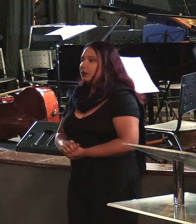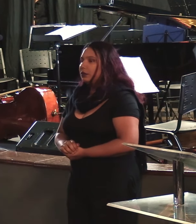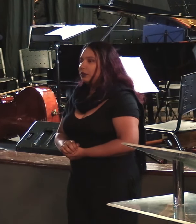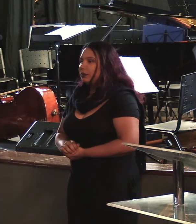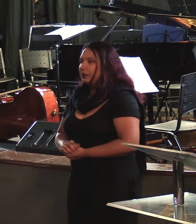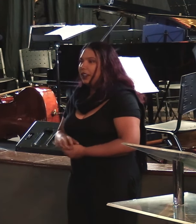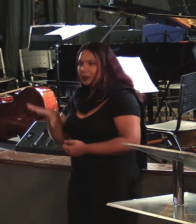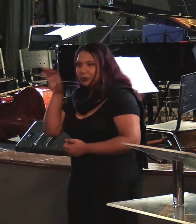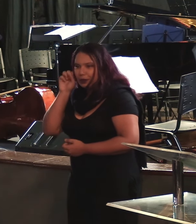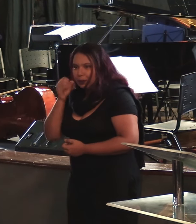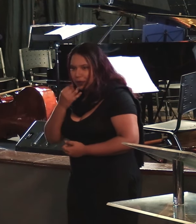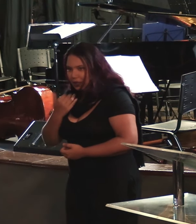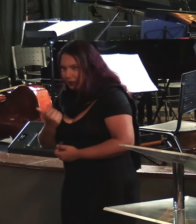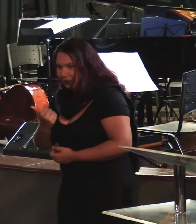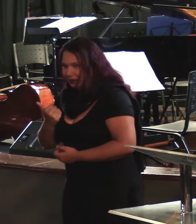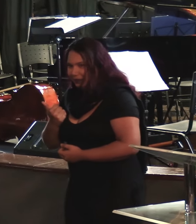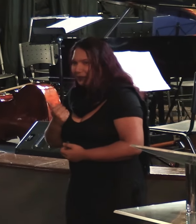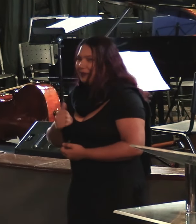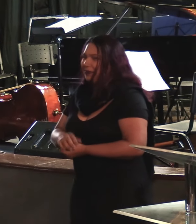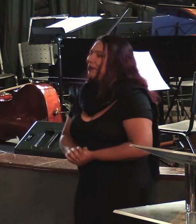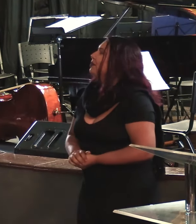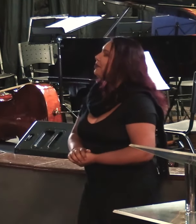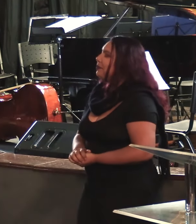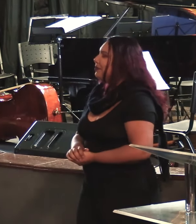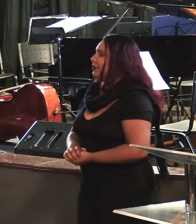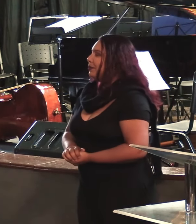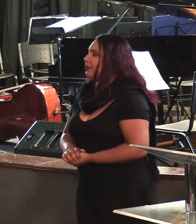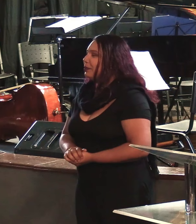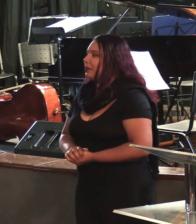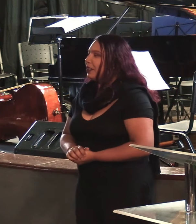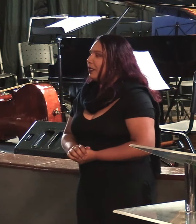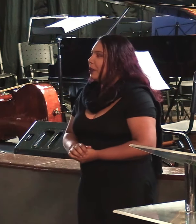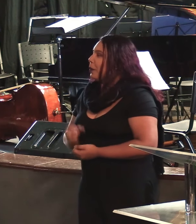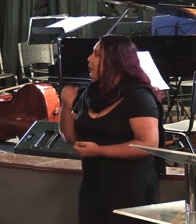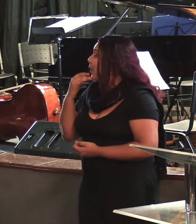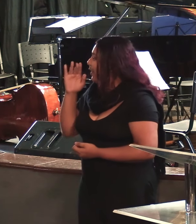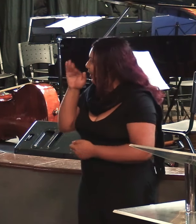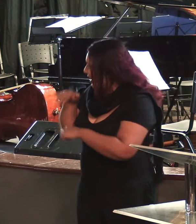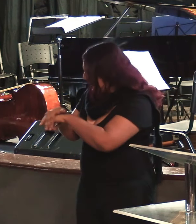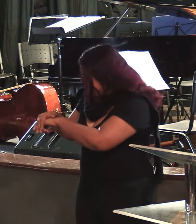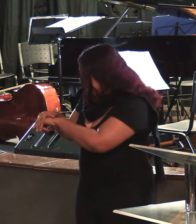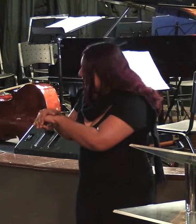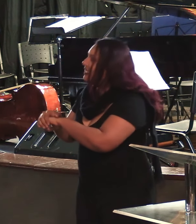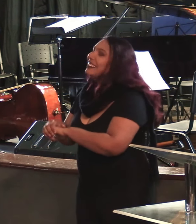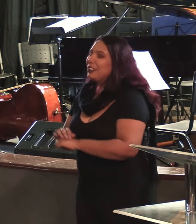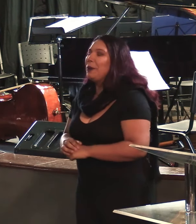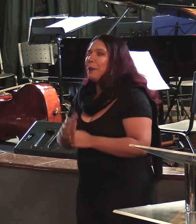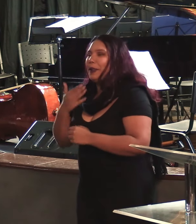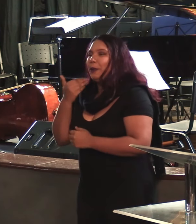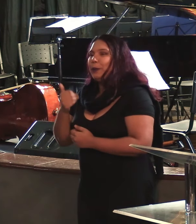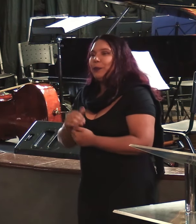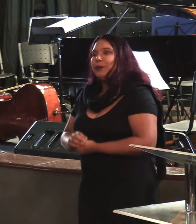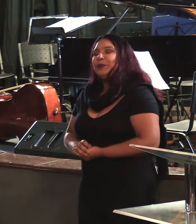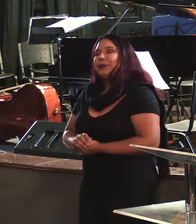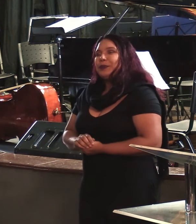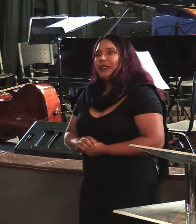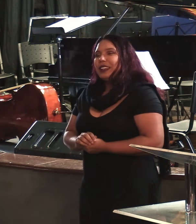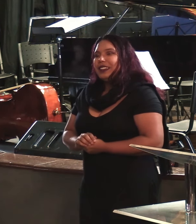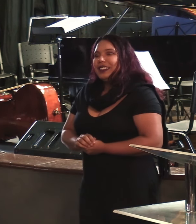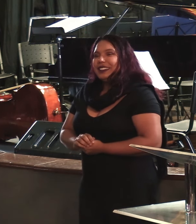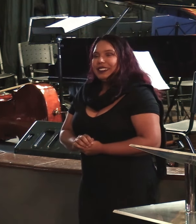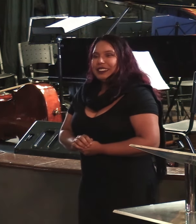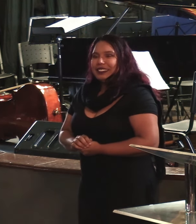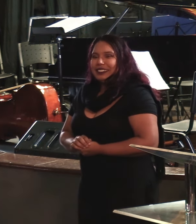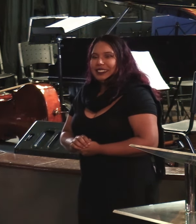Vocês estão ouvindo mesmo, hein? Não, né? Estão bem, né? Oh, boa noite, gente. Vixe, Maria, agora melhorou.